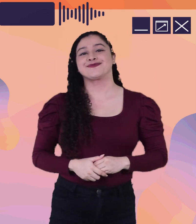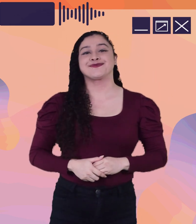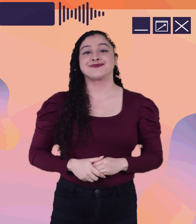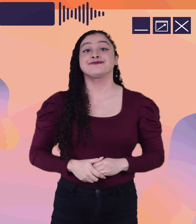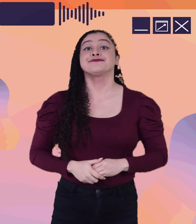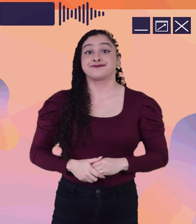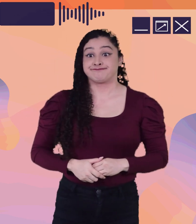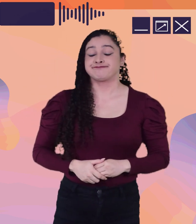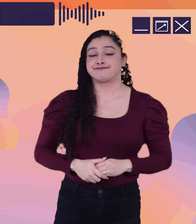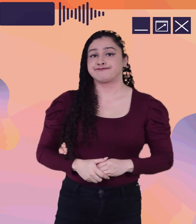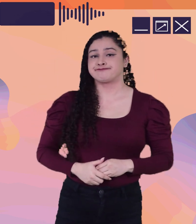5.